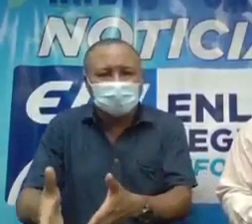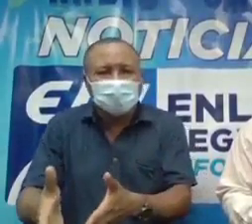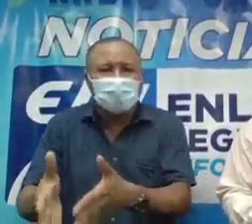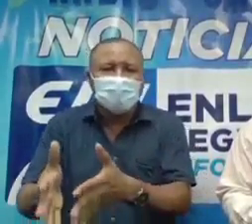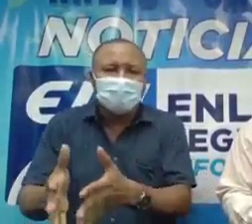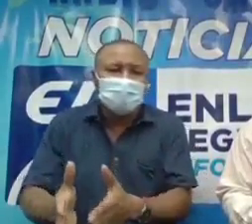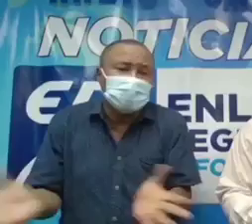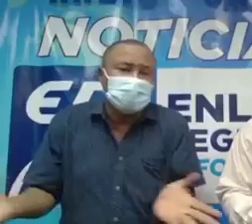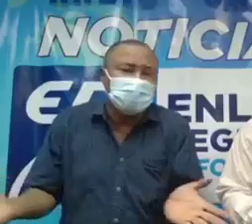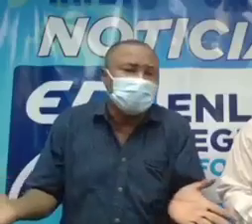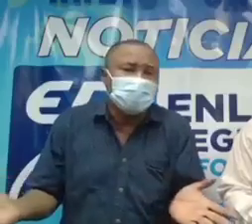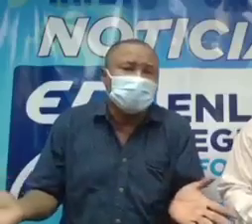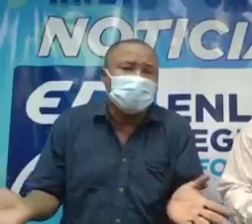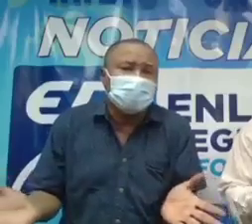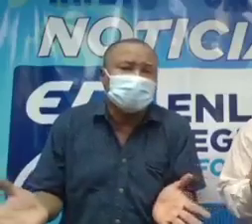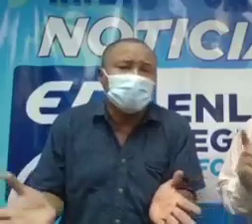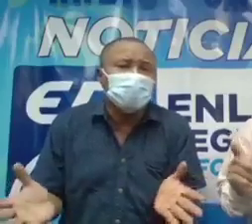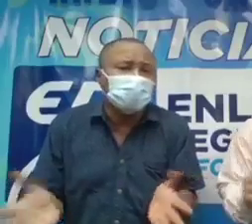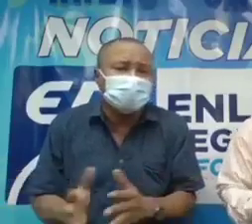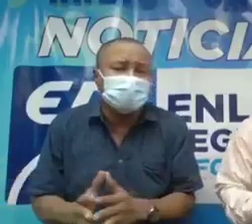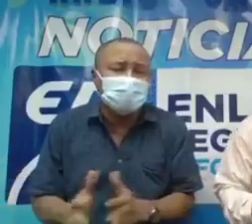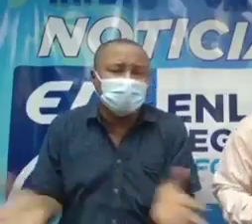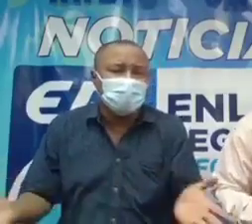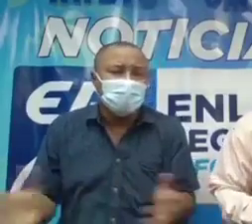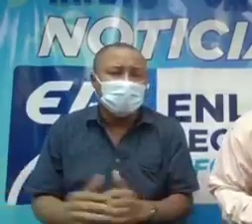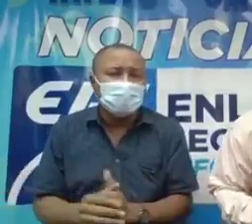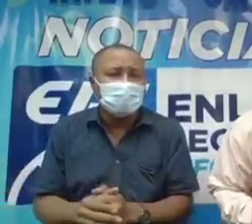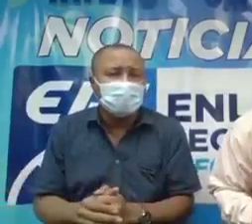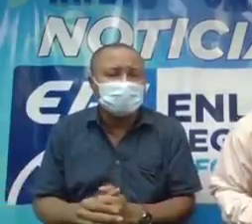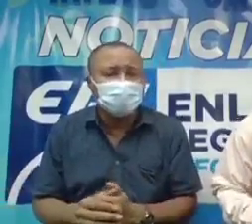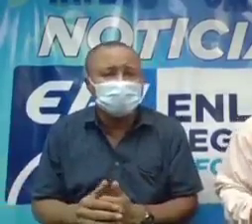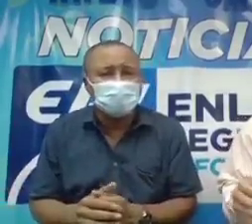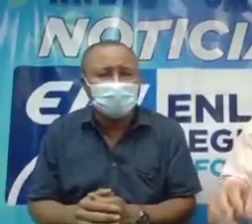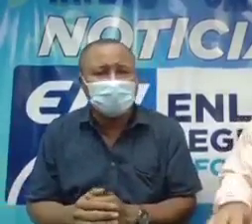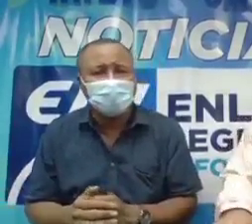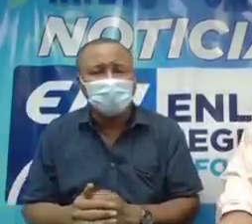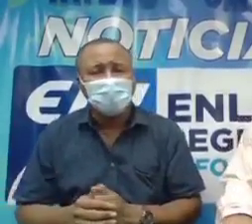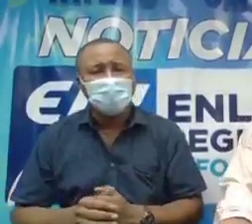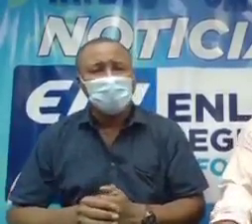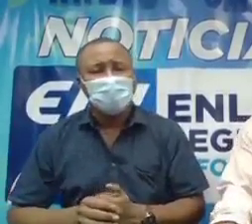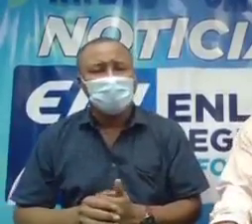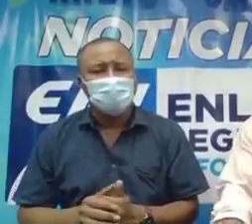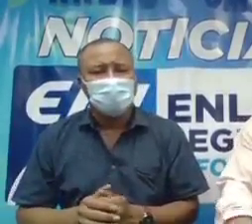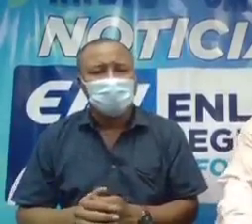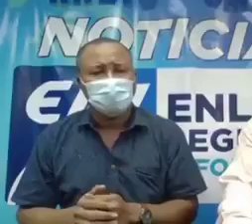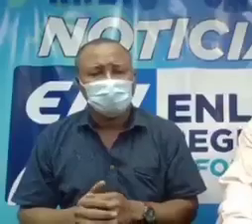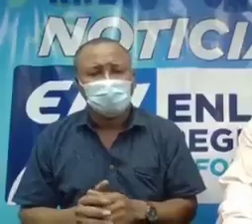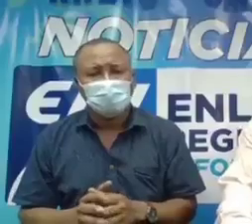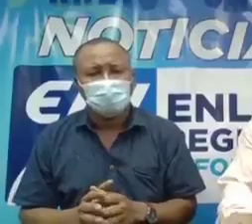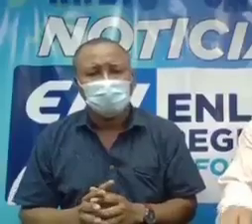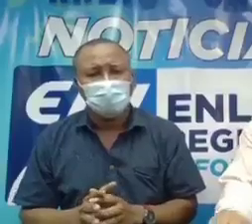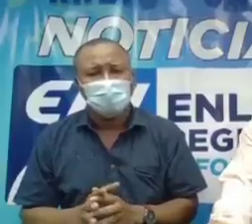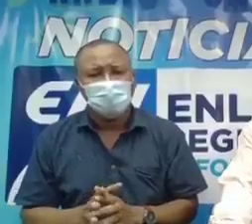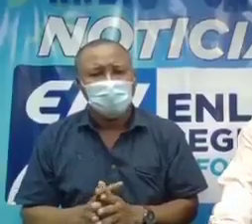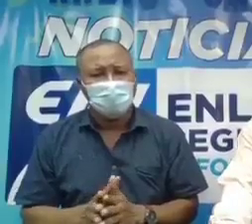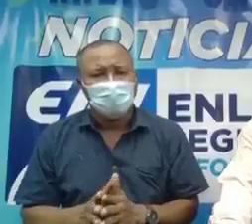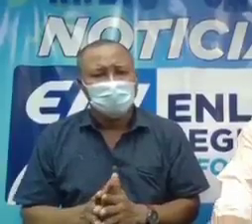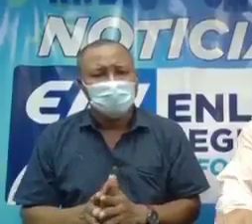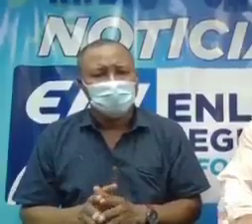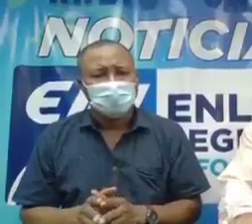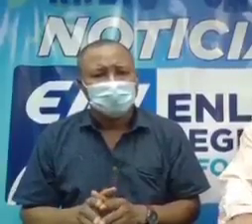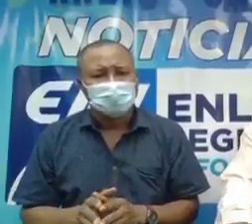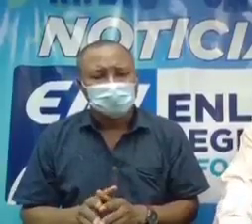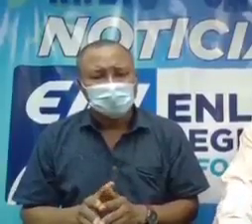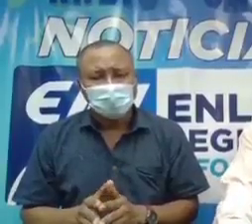la tesorería, y nos certificaron que no había ingresado un solo centavo. Silvio, volviendo al hecho de la contratación, primero se dijo que no habían